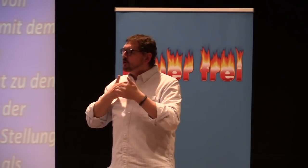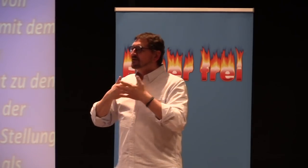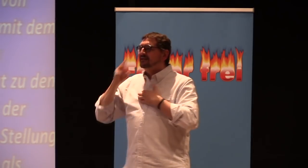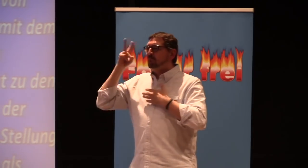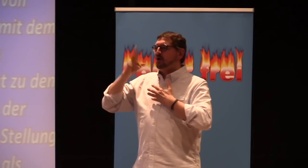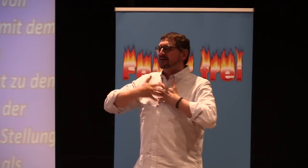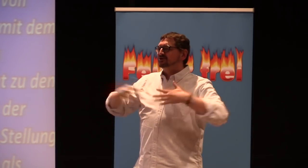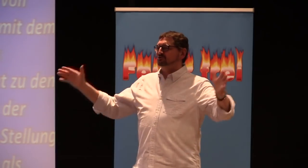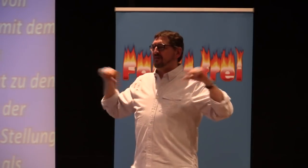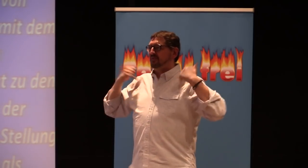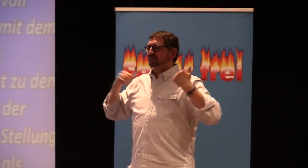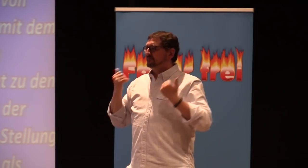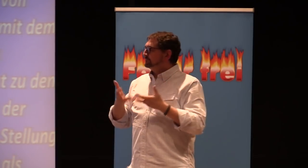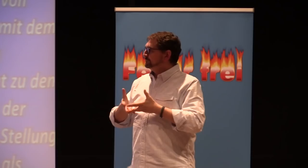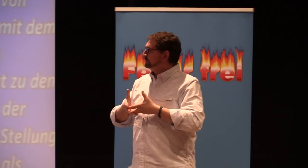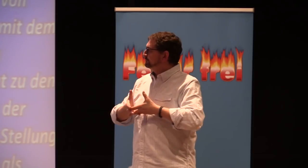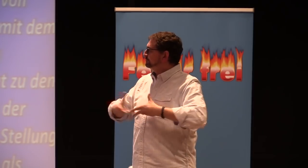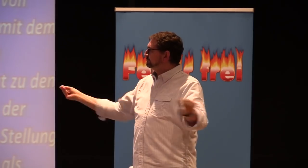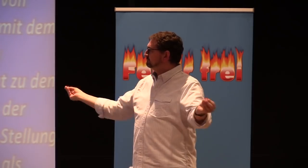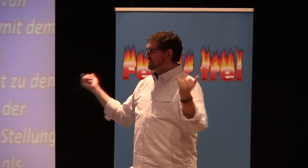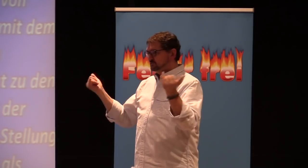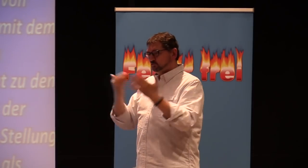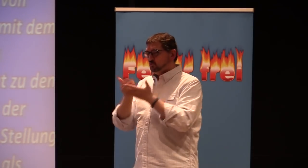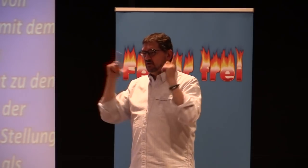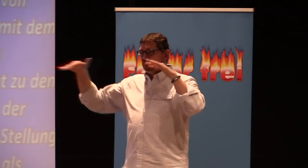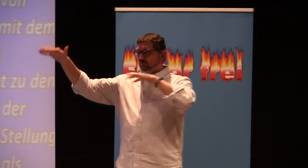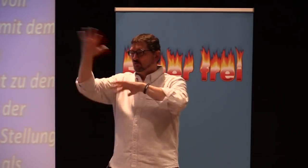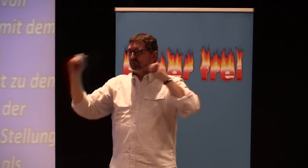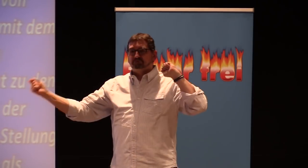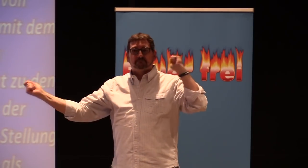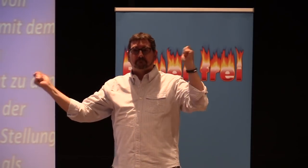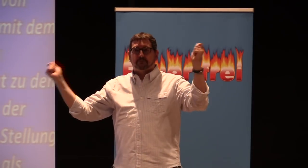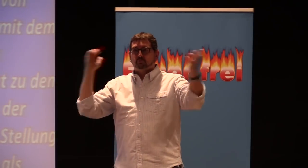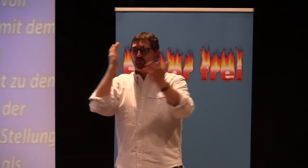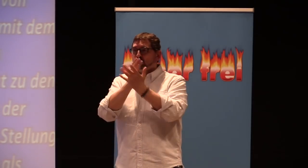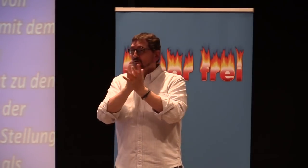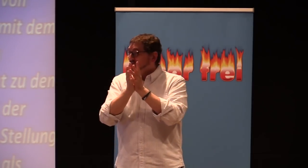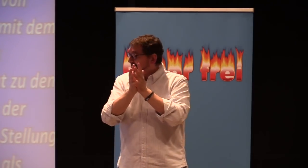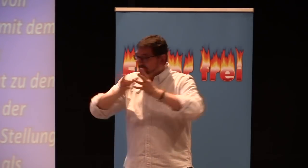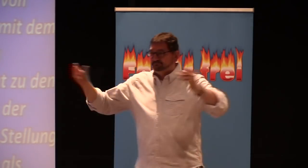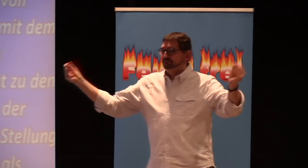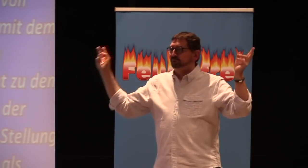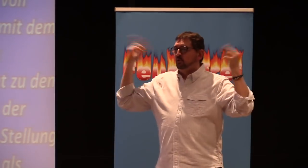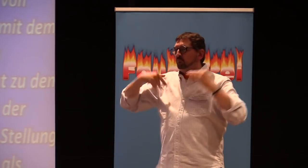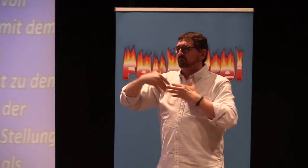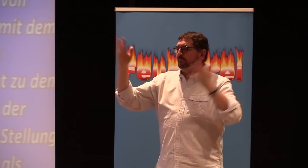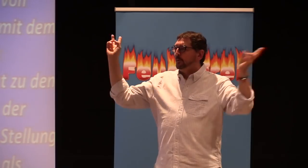und er sagte, dass das demokratische Leben, so wie wir das jetzt führen, zukünftig nicht mehr geben